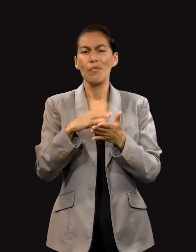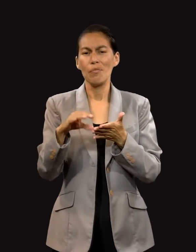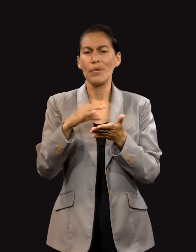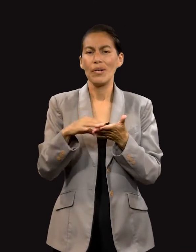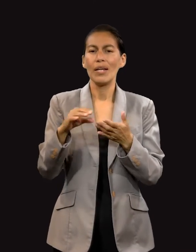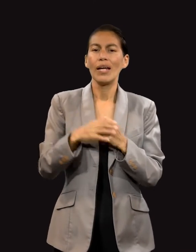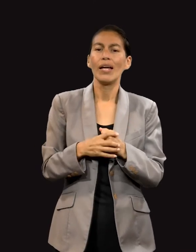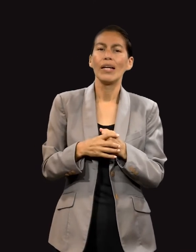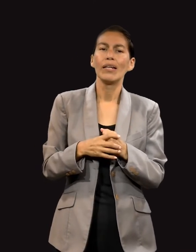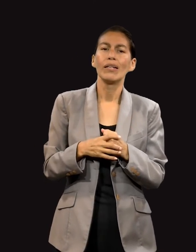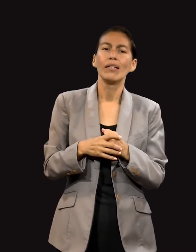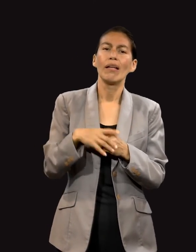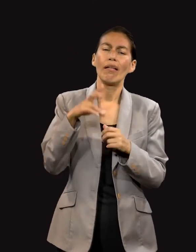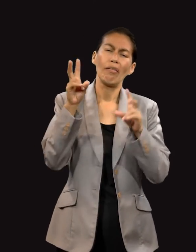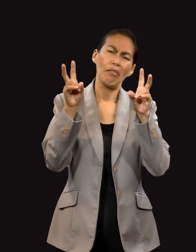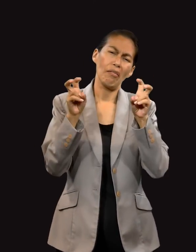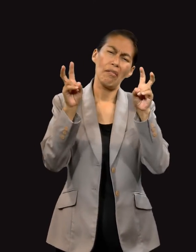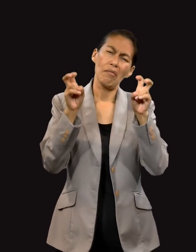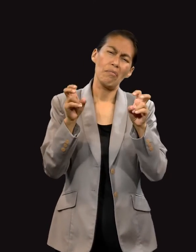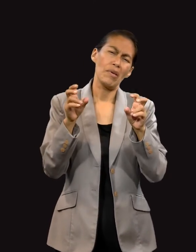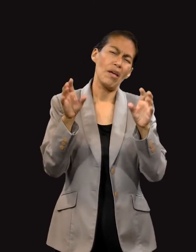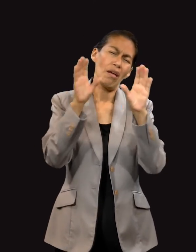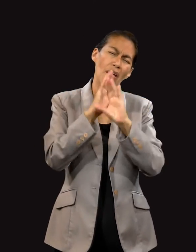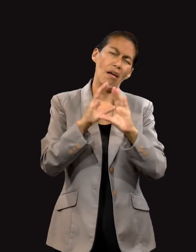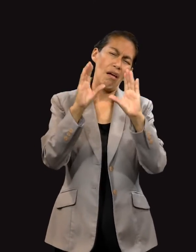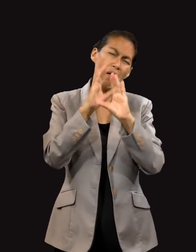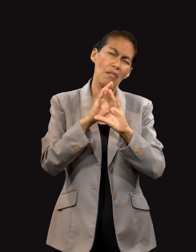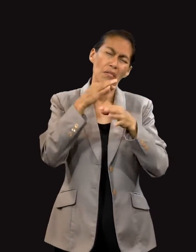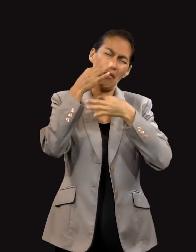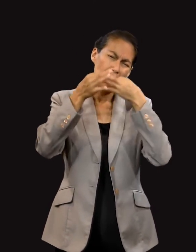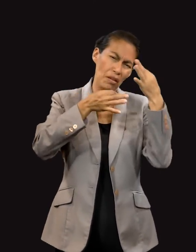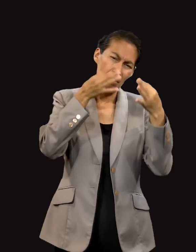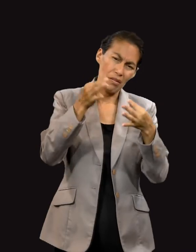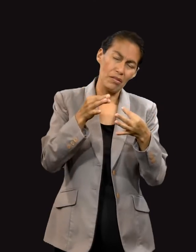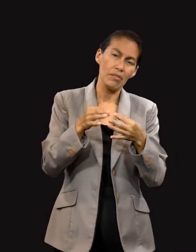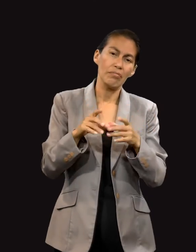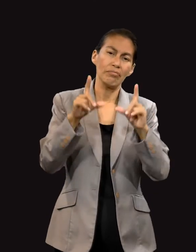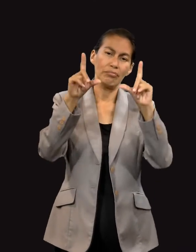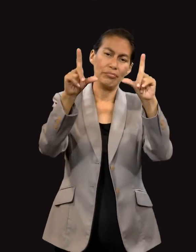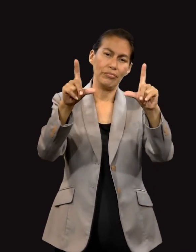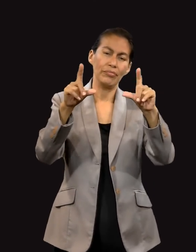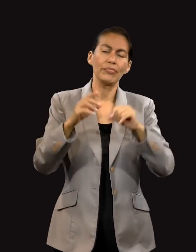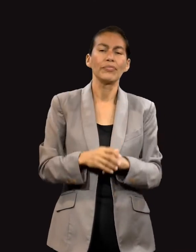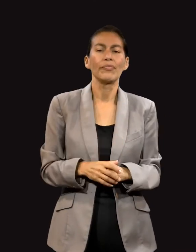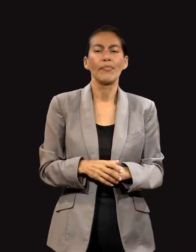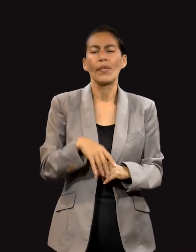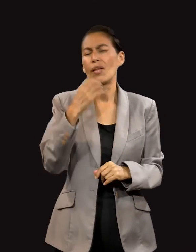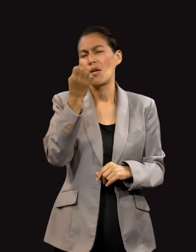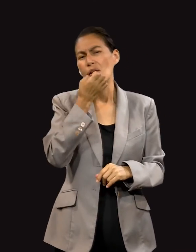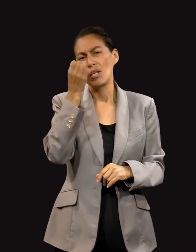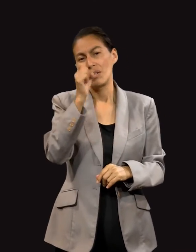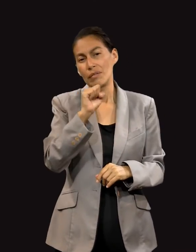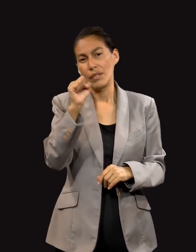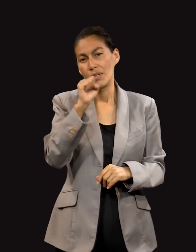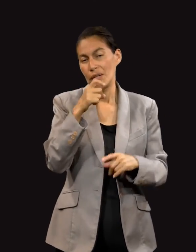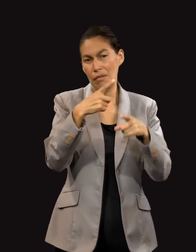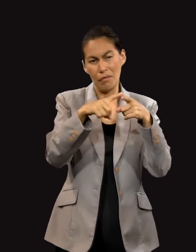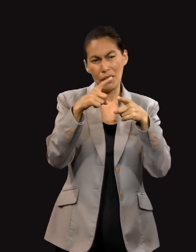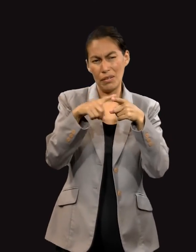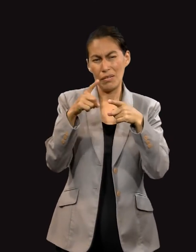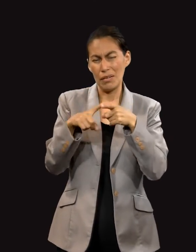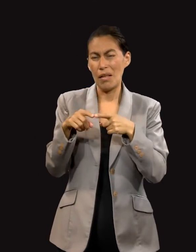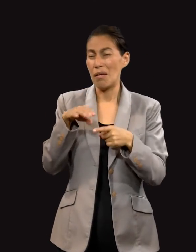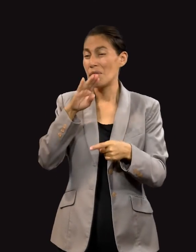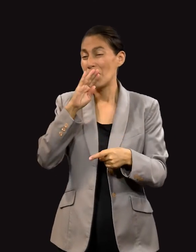Entonces, yo le ponía predicaciones, cantos y la escuela sabática y así.